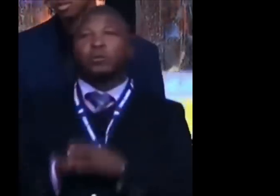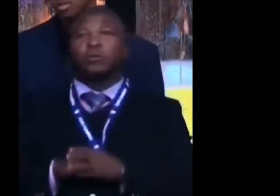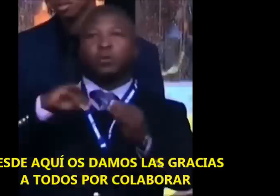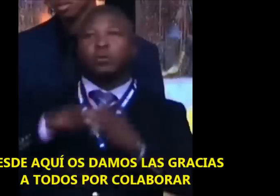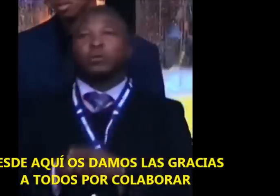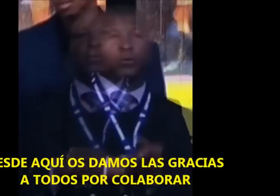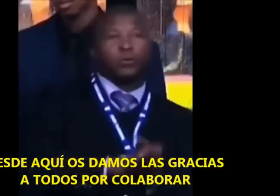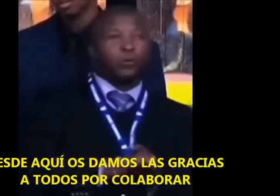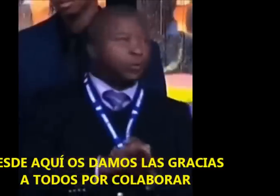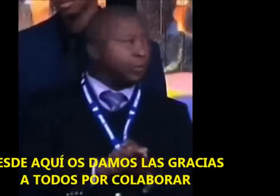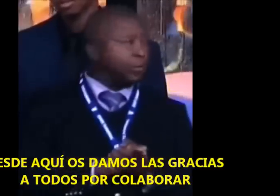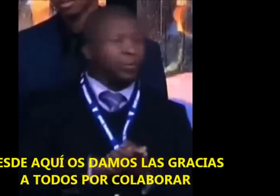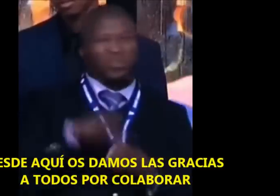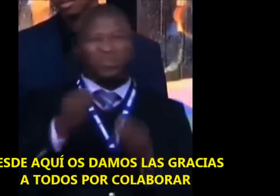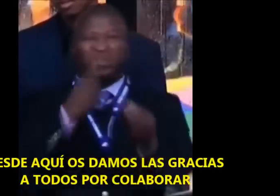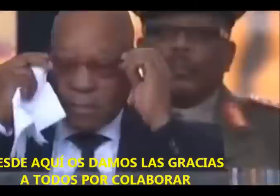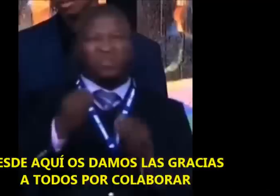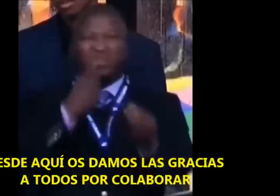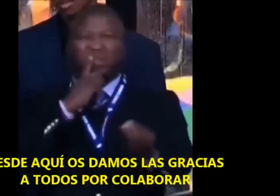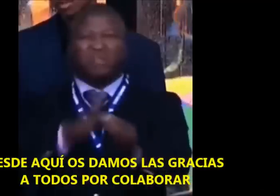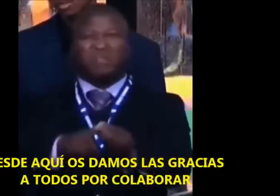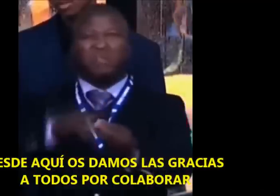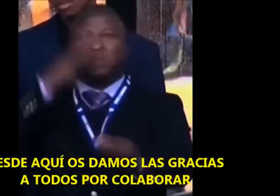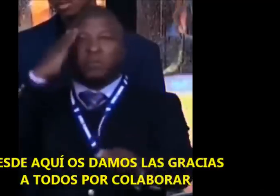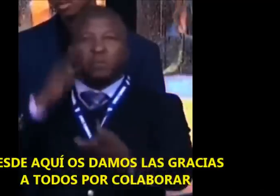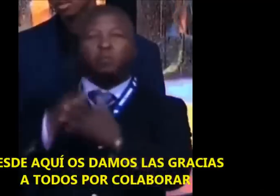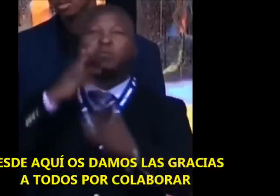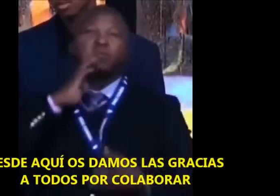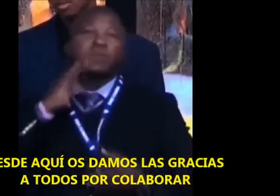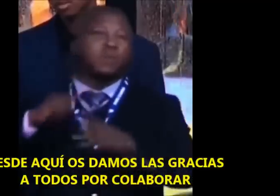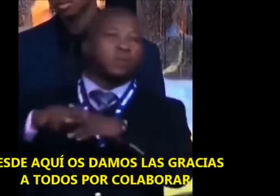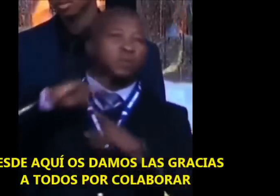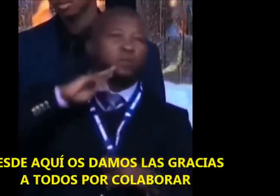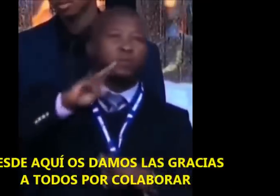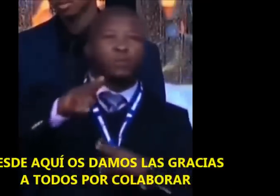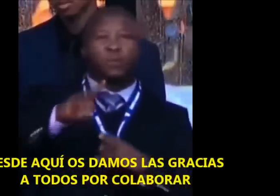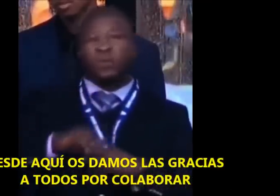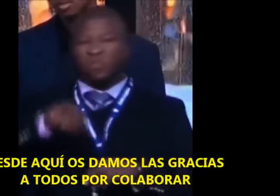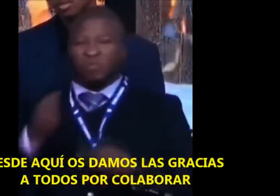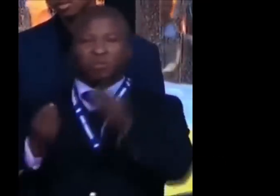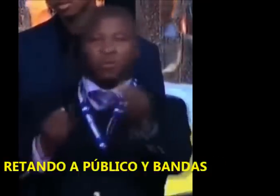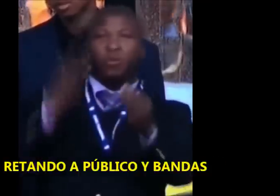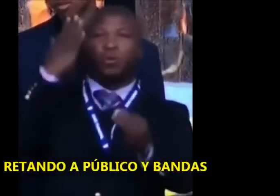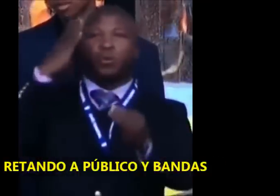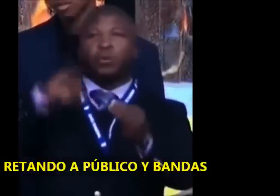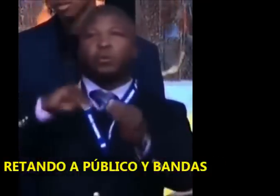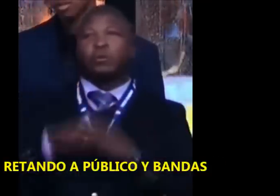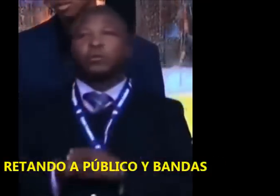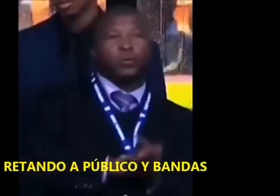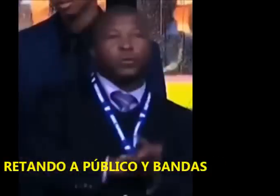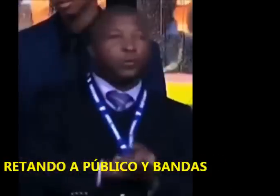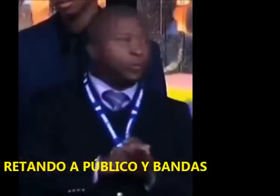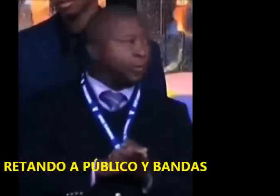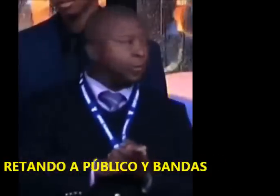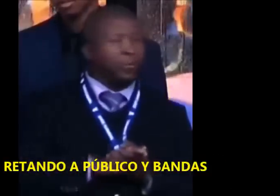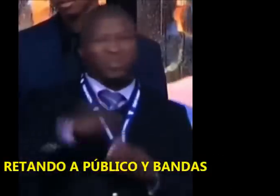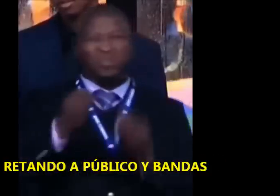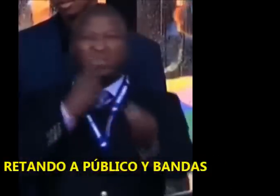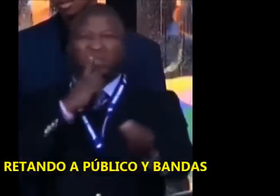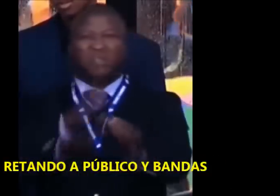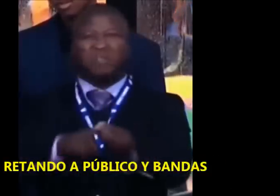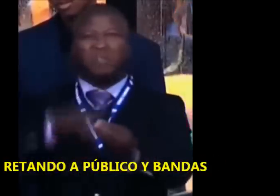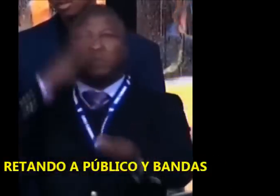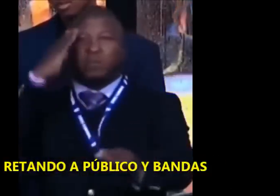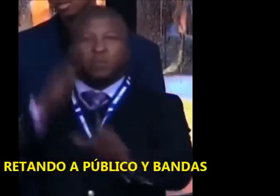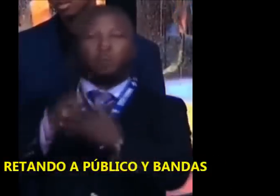Hemos hecho eso porque Madiba Was a courageous leader Courageous